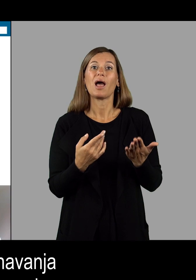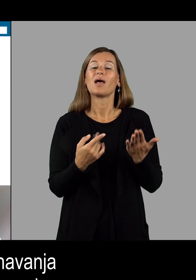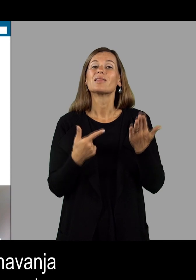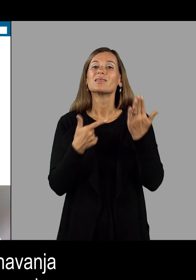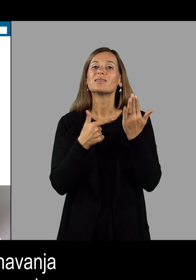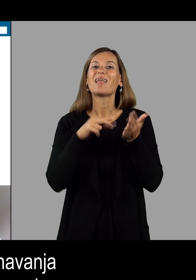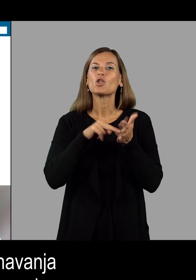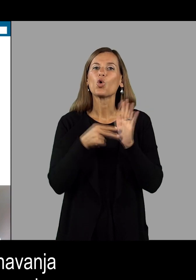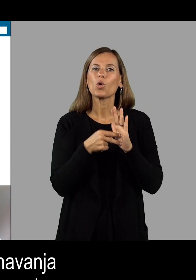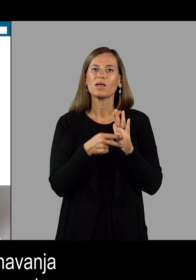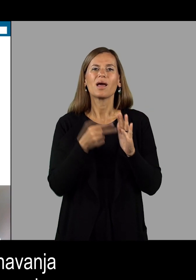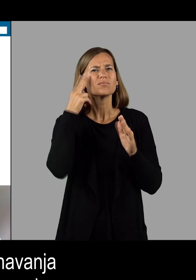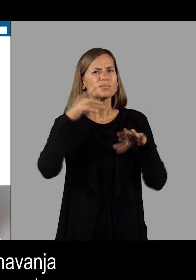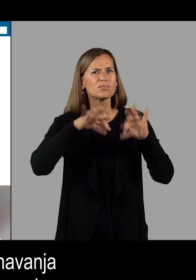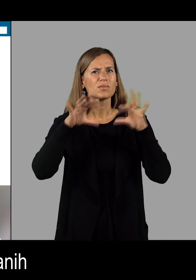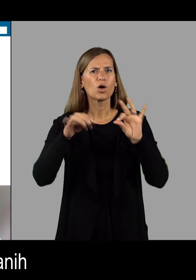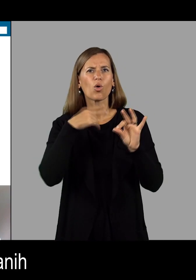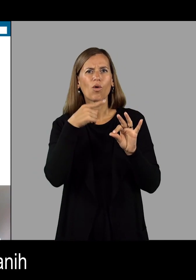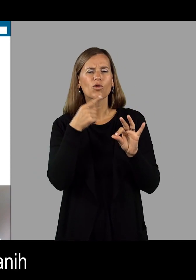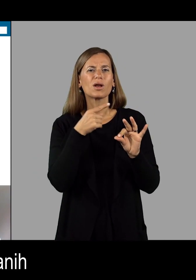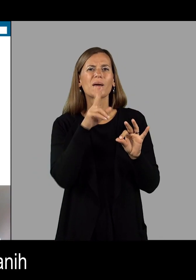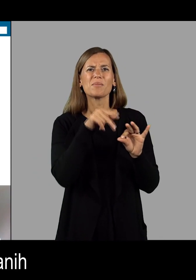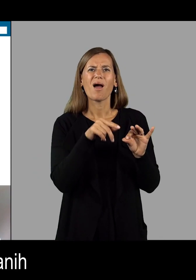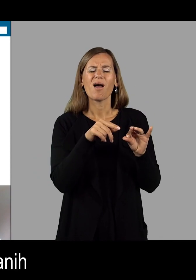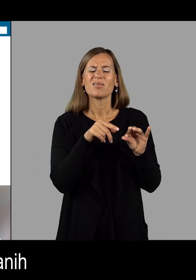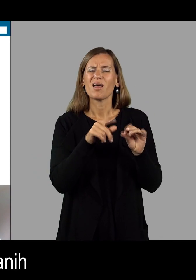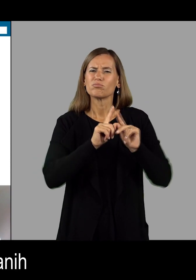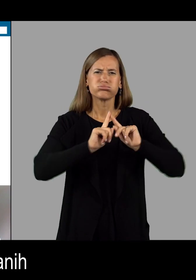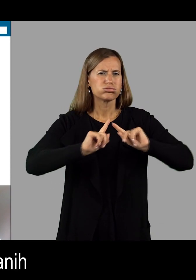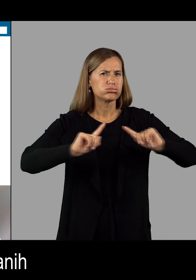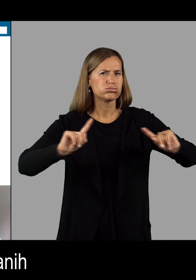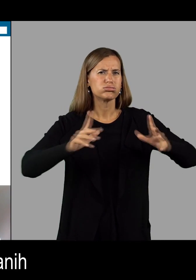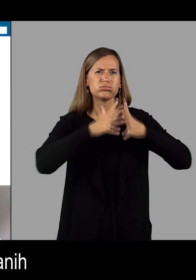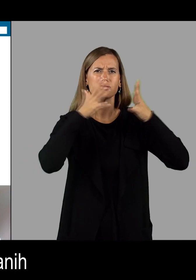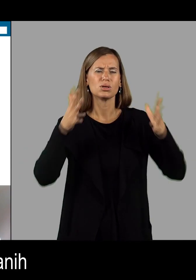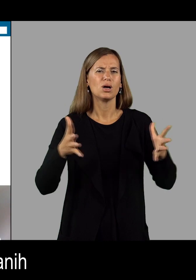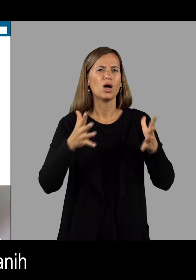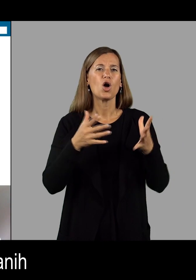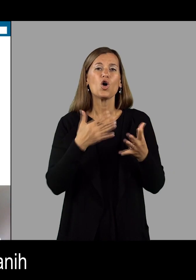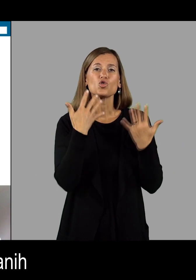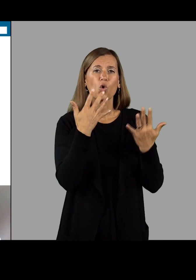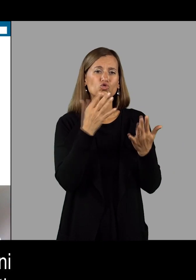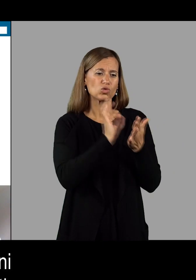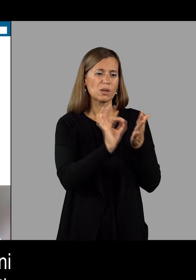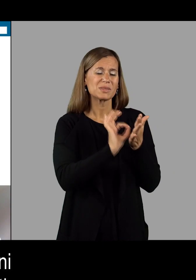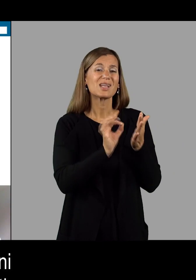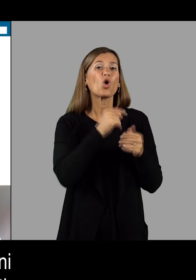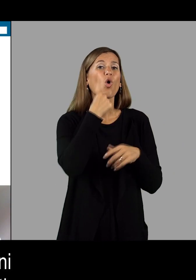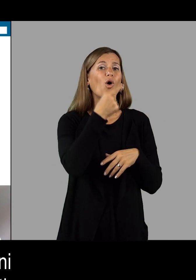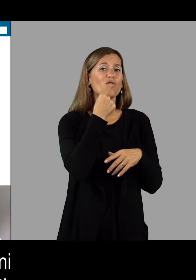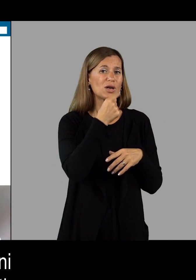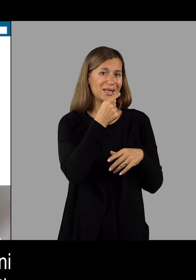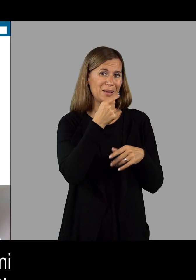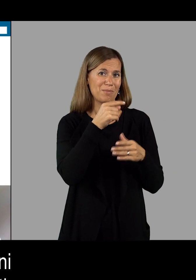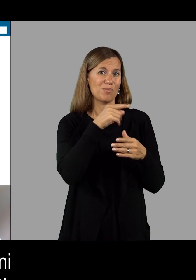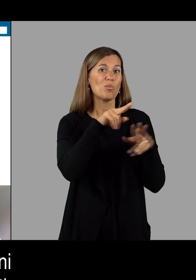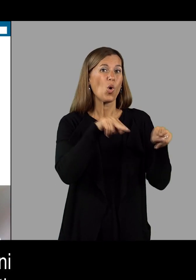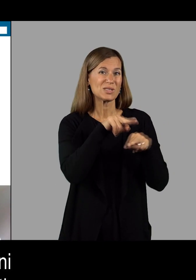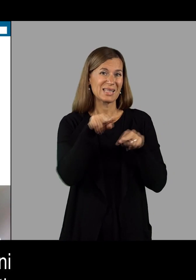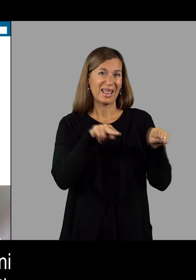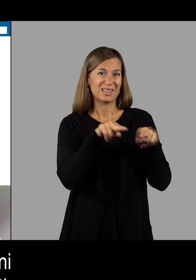razpoznavanja govora temeljijo predvsem na zelo veliki količini ročno zapisanih govornih posnetkov. Tukaj govorimo o